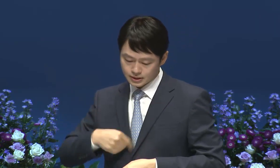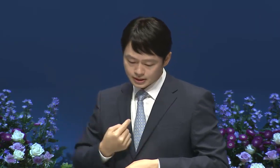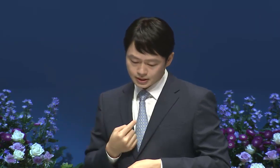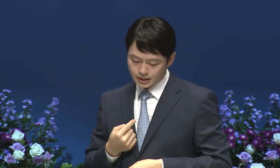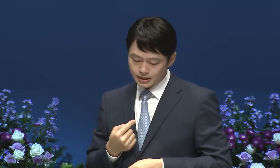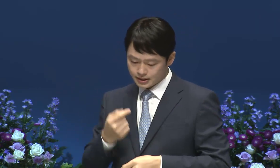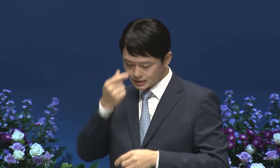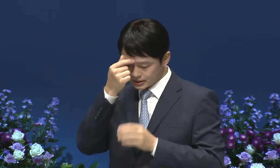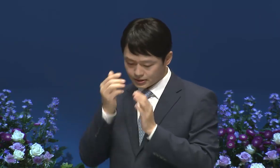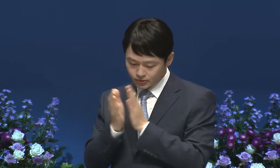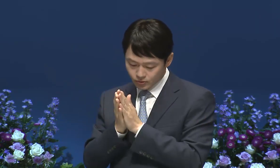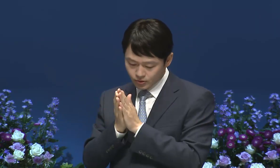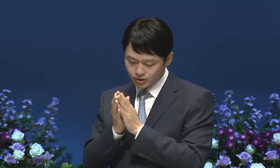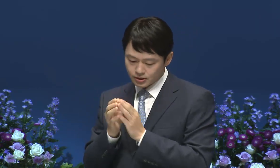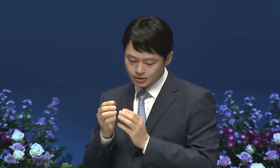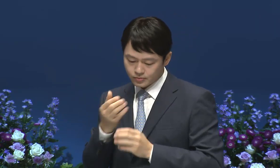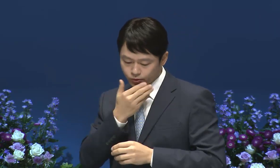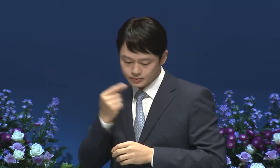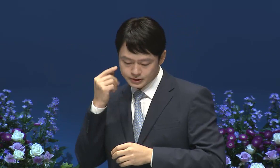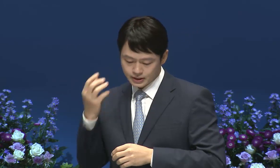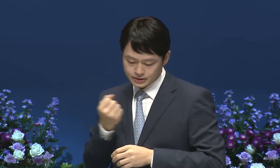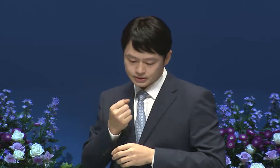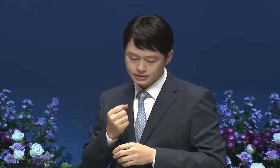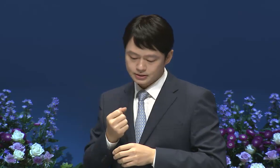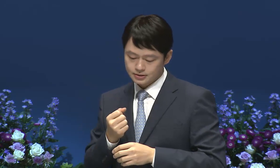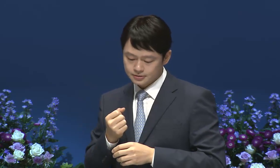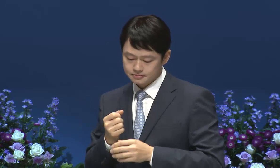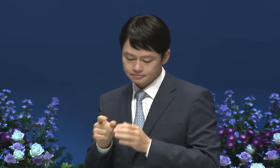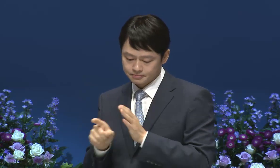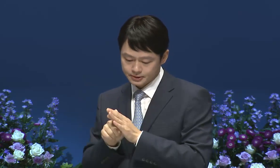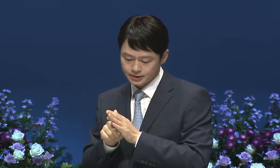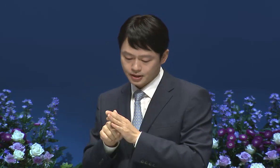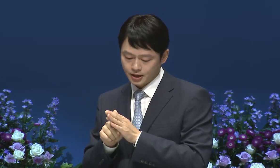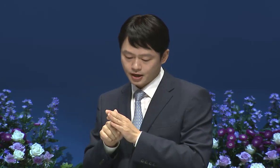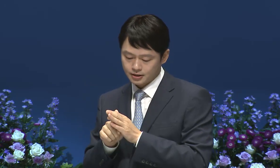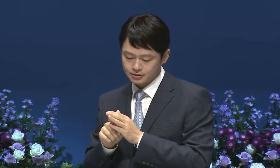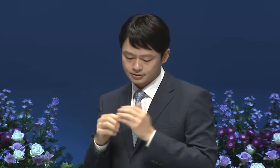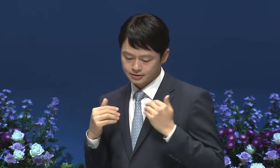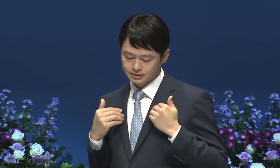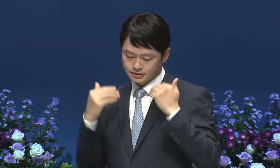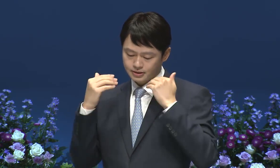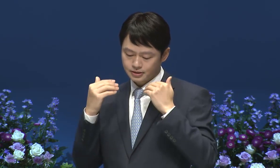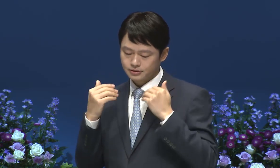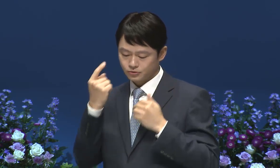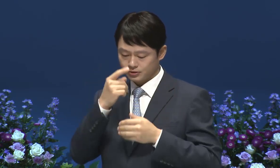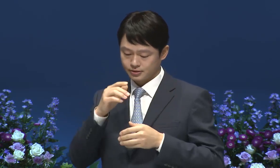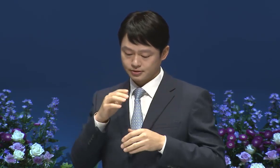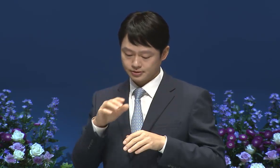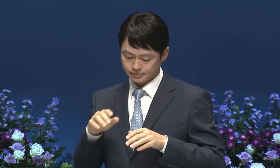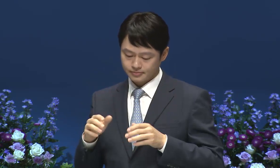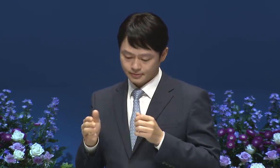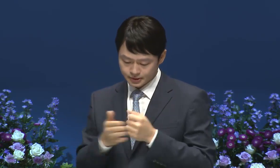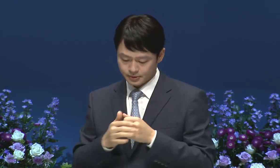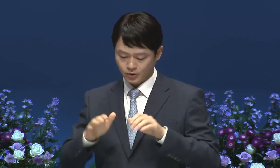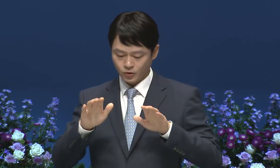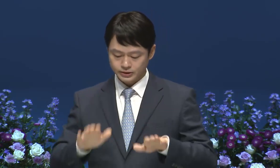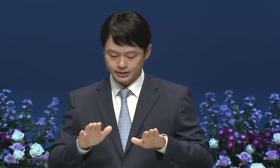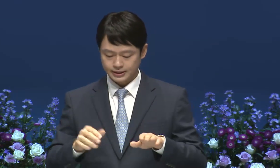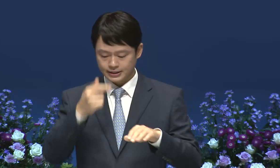하나님께서 제 사역 현장에서 많은 것들을 보여주셨습니다. 그 속에서 복음을 가진 제자들을 발견할 수 있었고